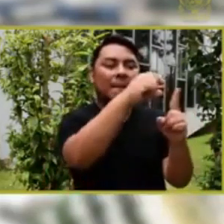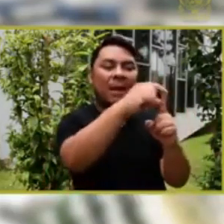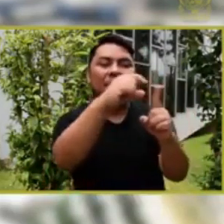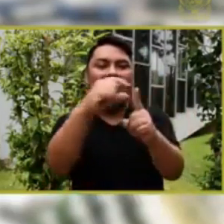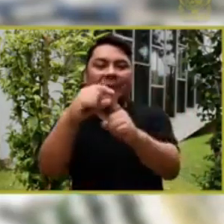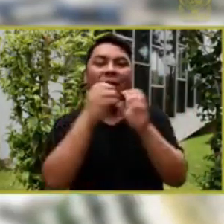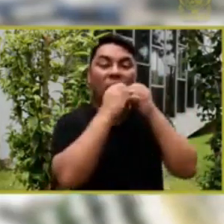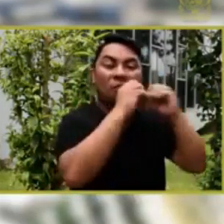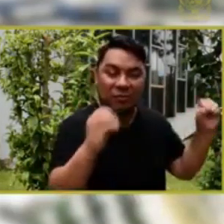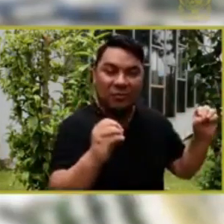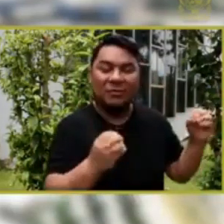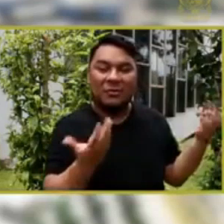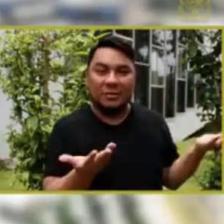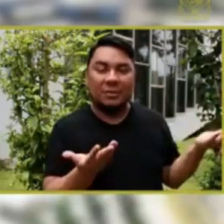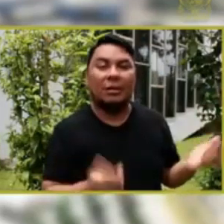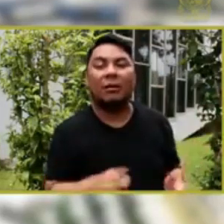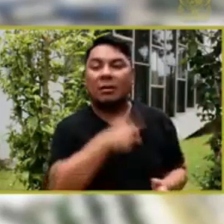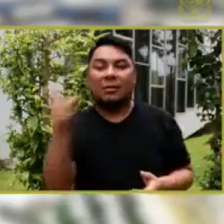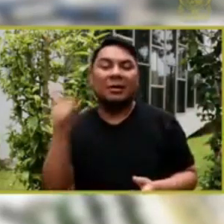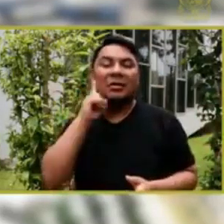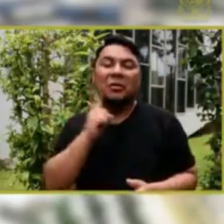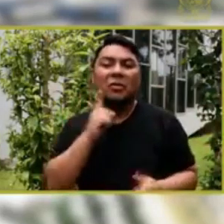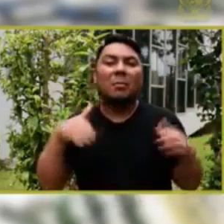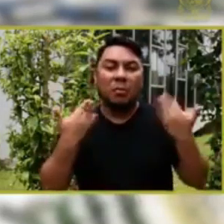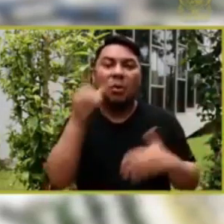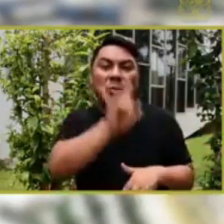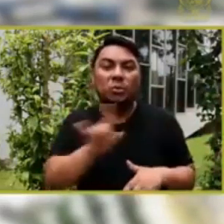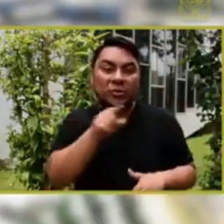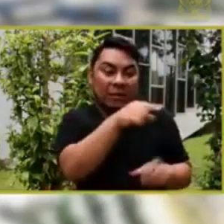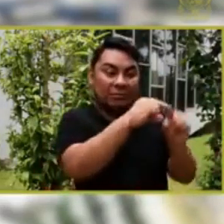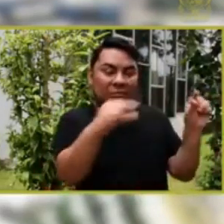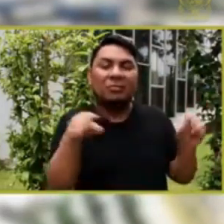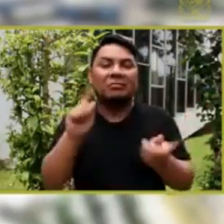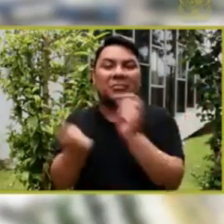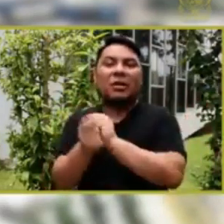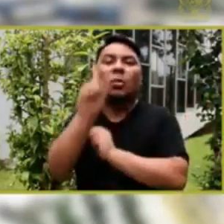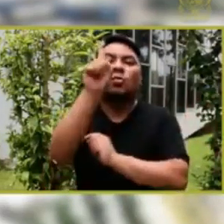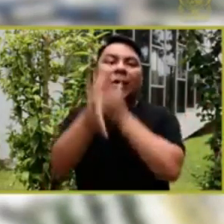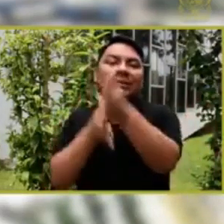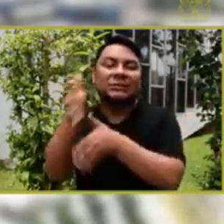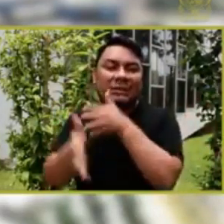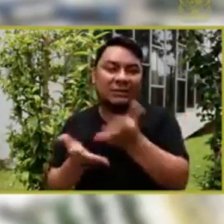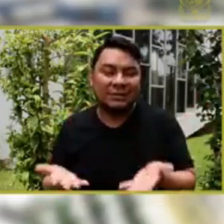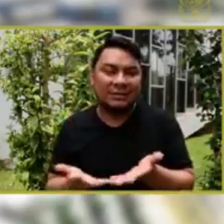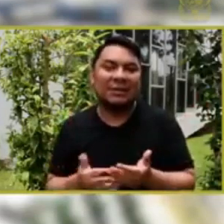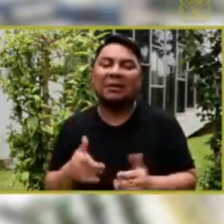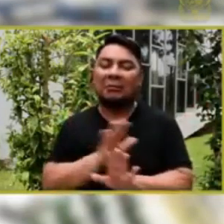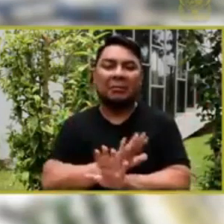palabra para referirme a un enunciado en particular, a una noción específica, el sordo solamente utilizaría una